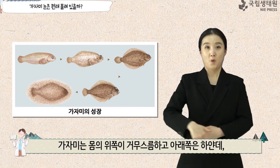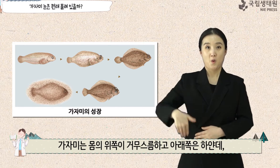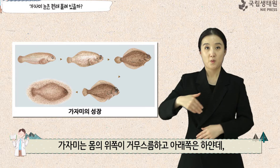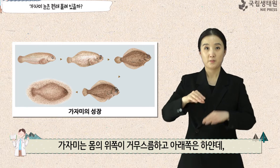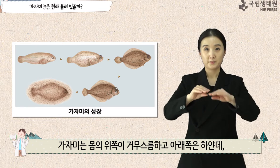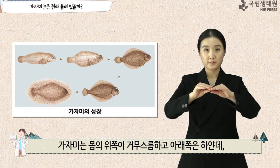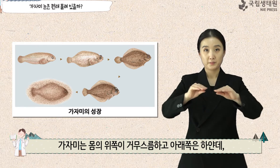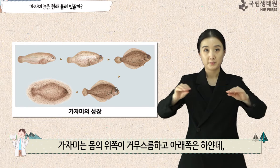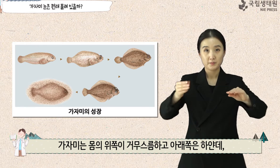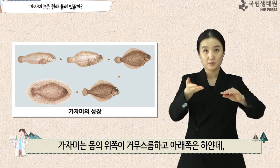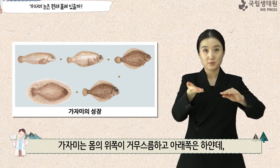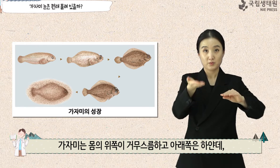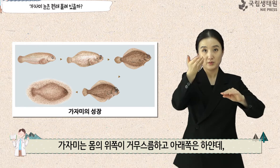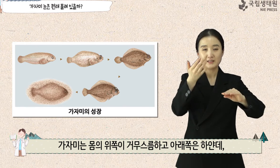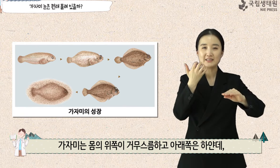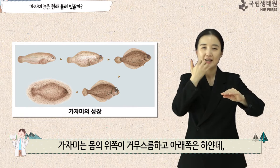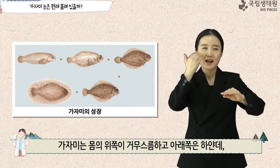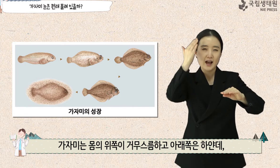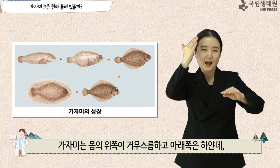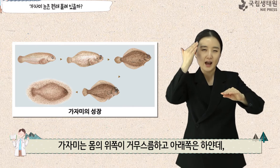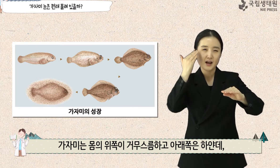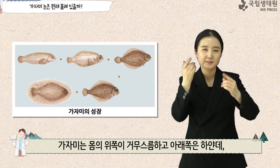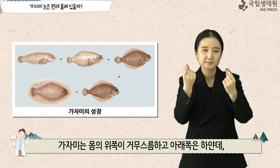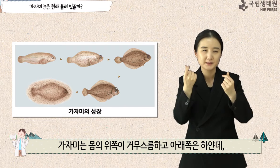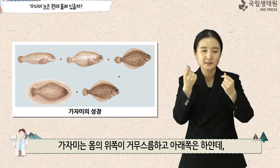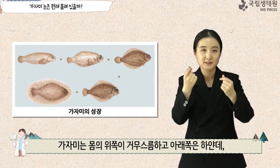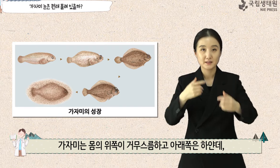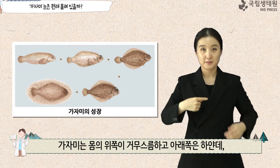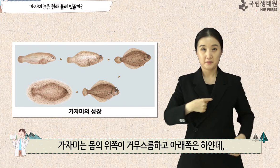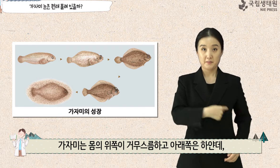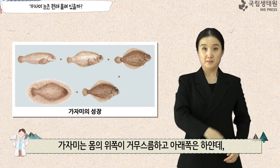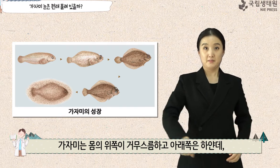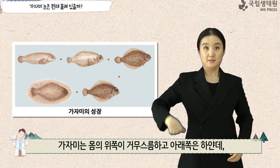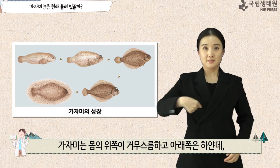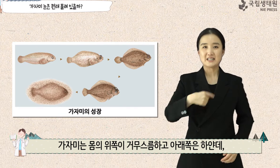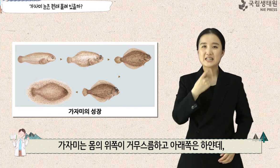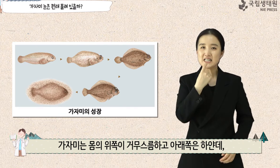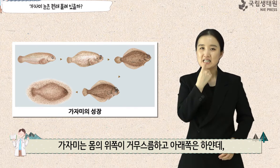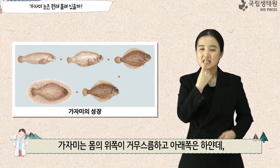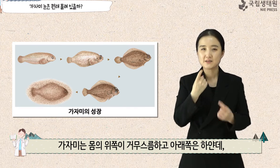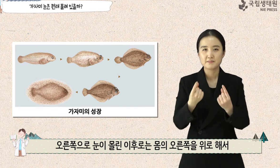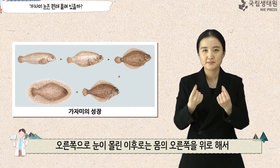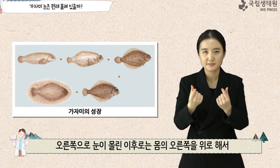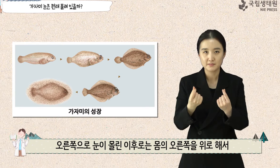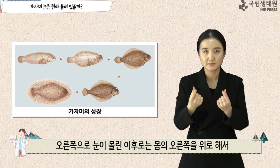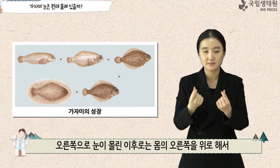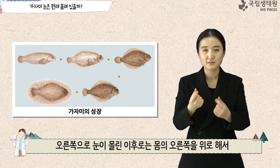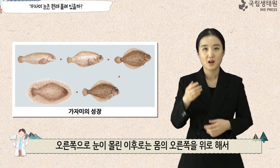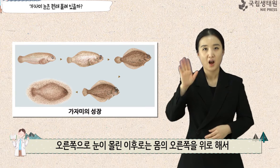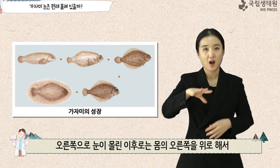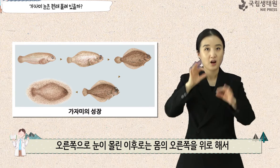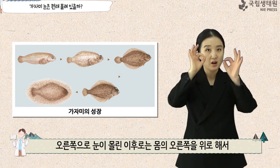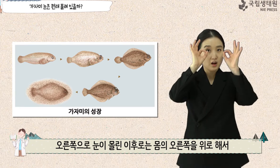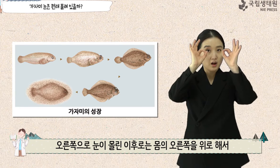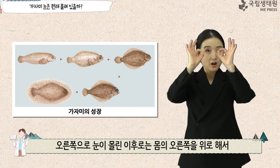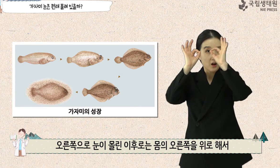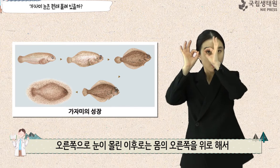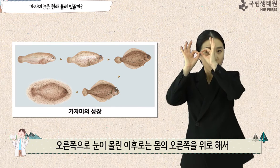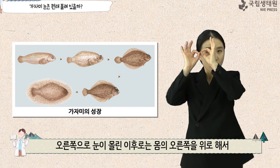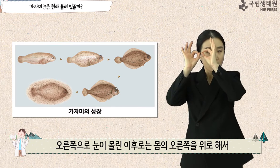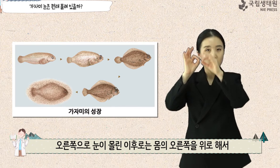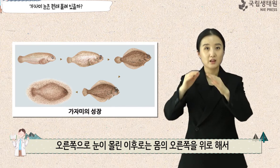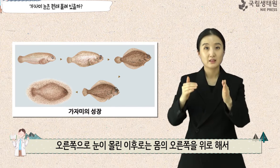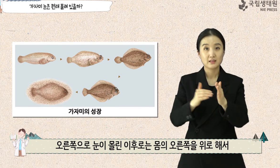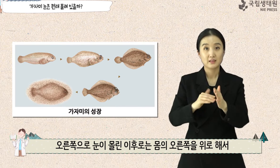가자미는 몸의 위쪽이 거무스름하고 아래쪽은 하얀데 오른쪽으로 눈이 몰린